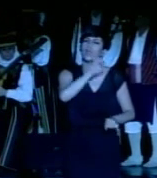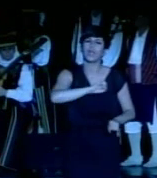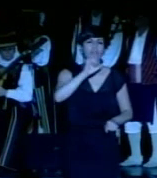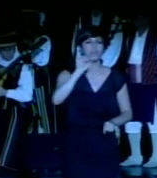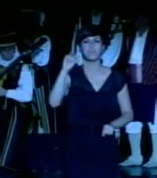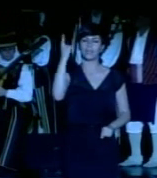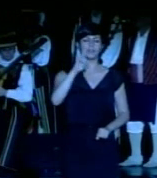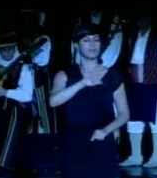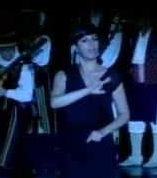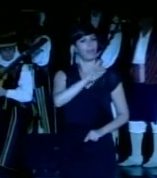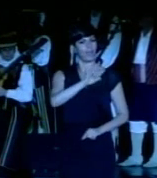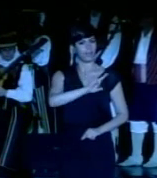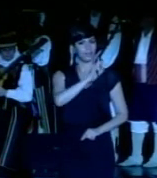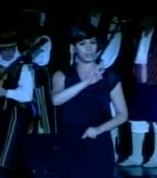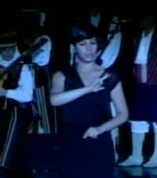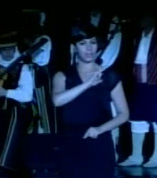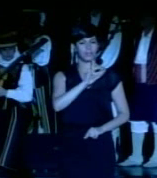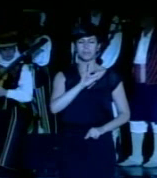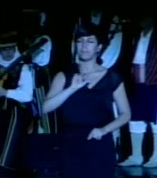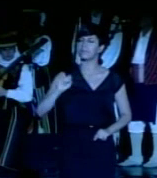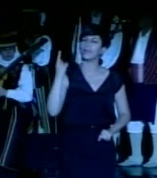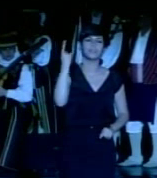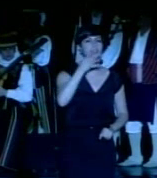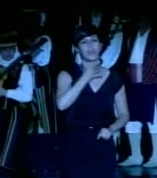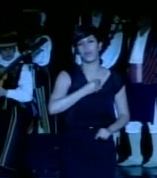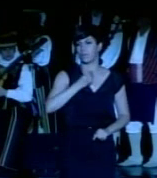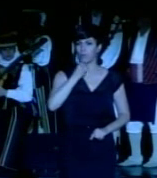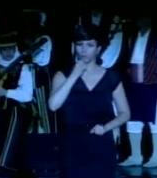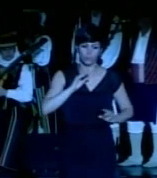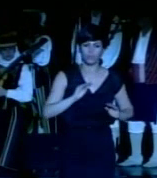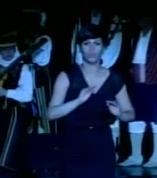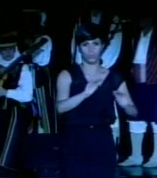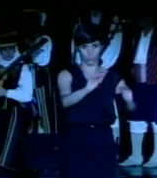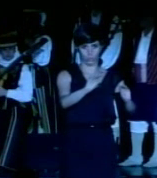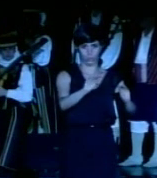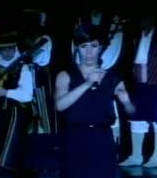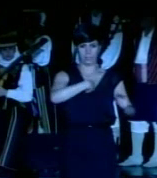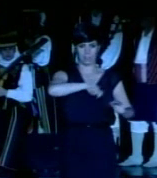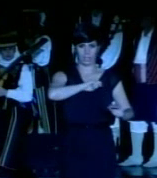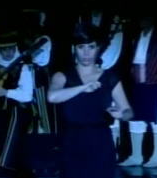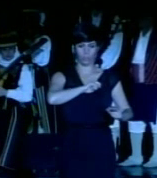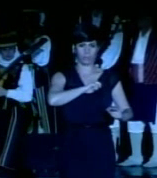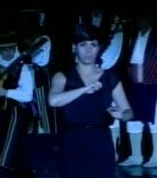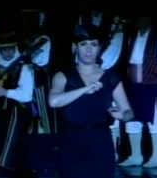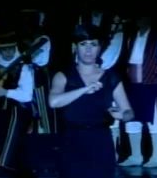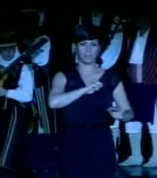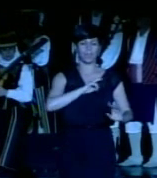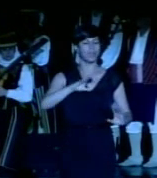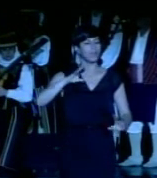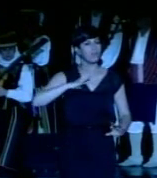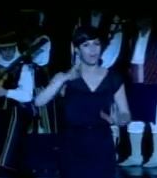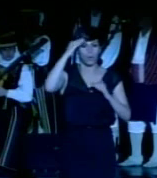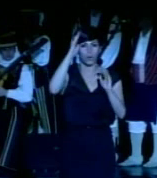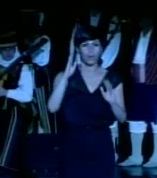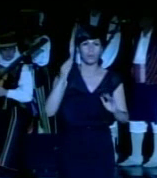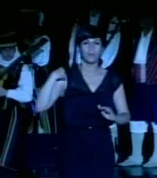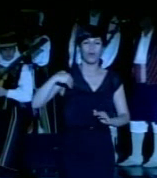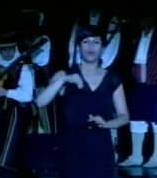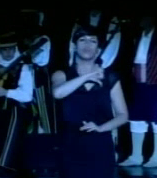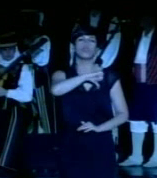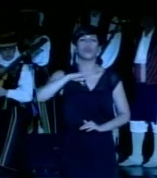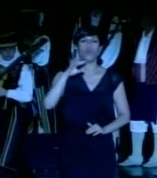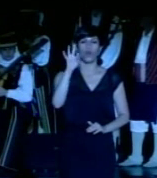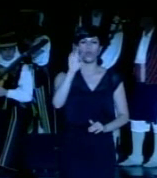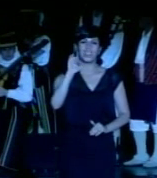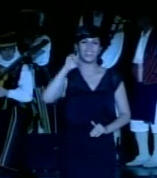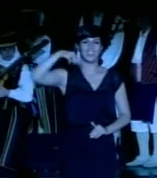más elegantes y más hermosos con que cuenta el repertorio popular español. Y no se pierdan el solo de timple, que